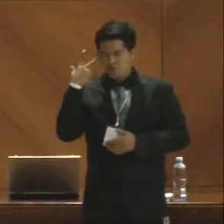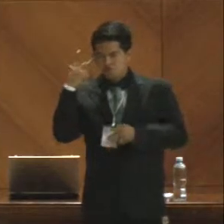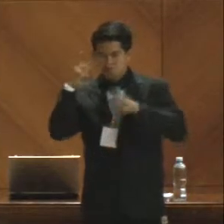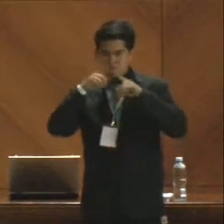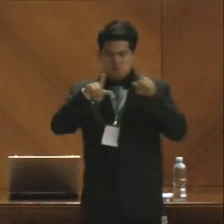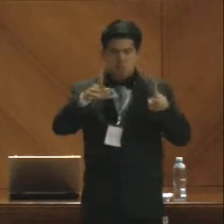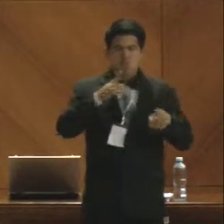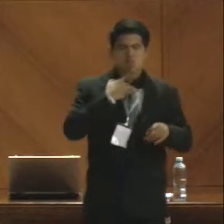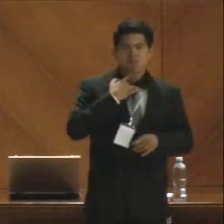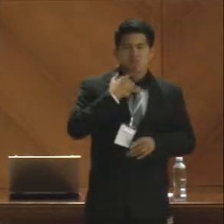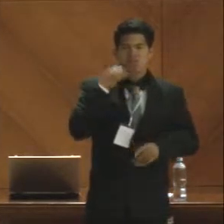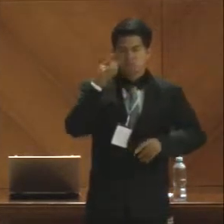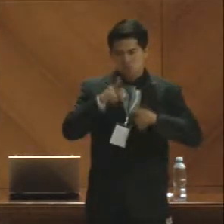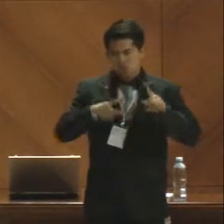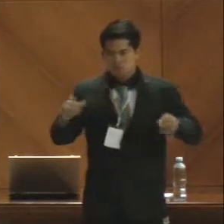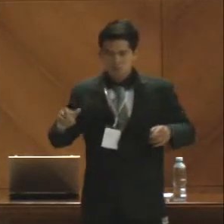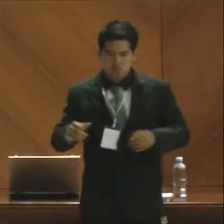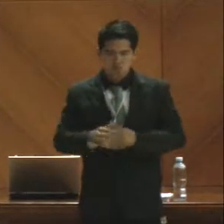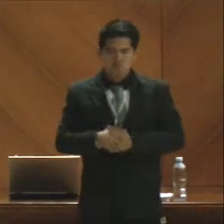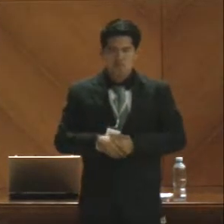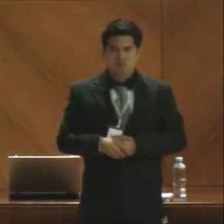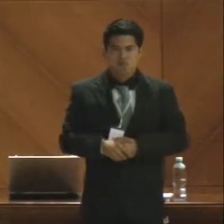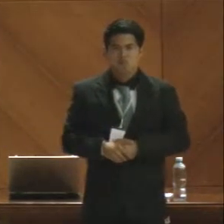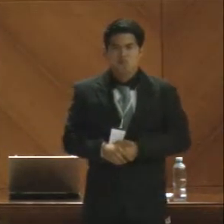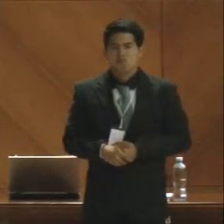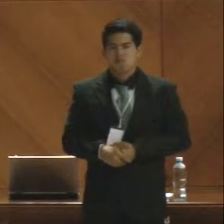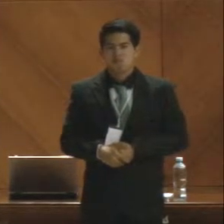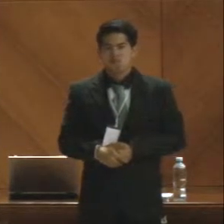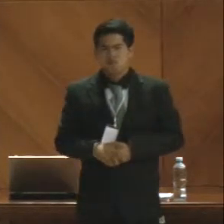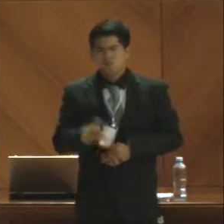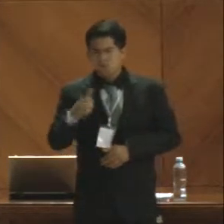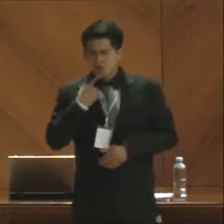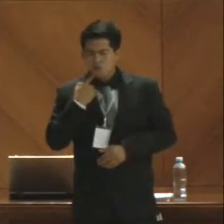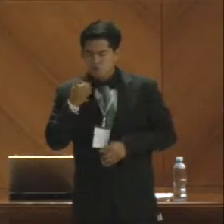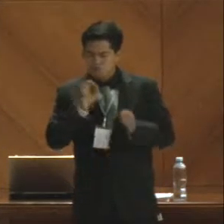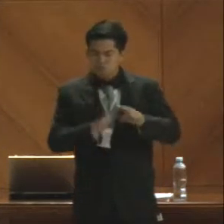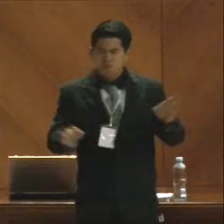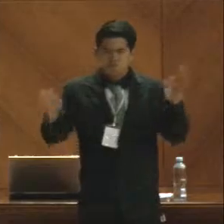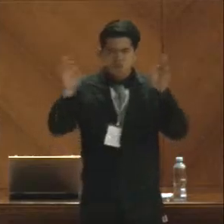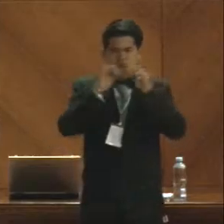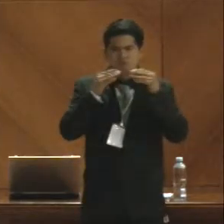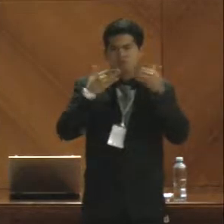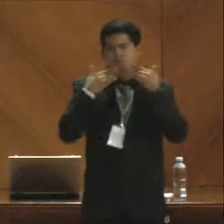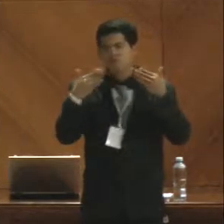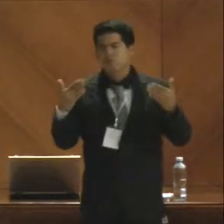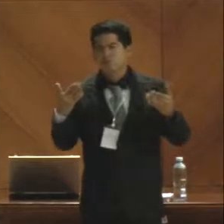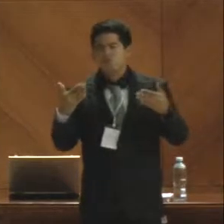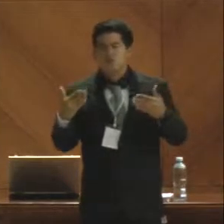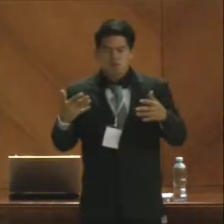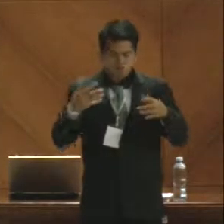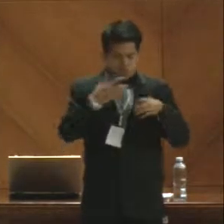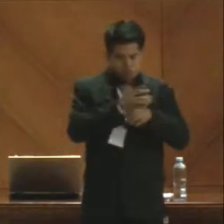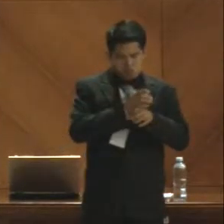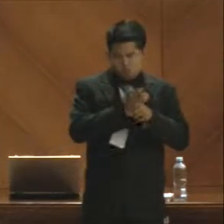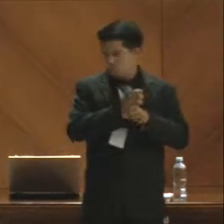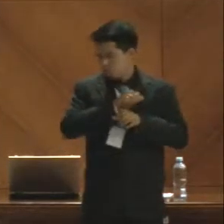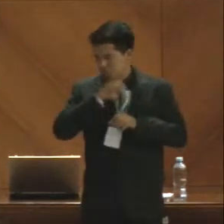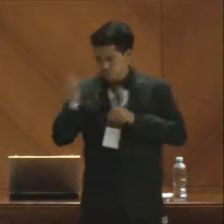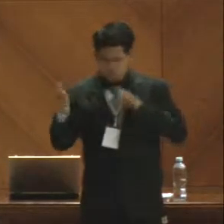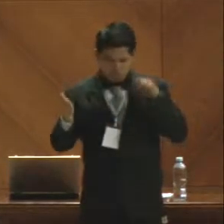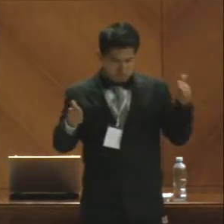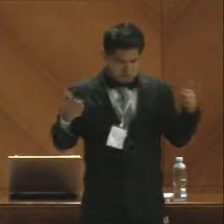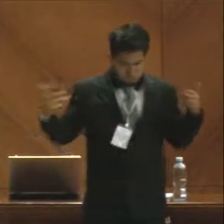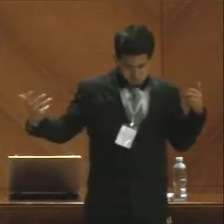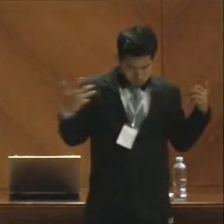están clientes en los 5 continentes. Y una cosa interesante del software libre es que el software libre se lo construye de forma colaborativa. A mí me gusta llamar